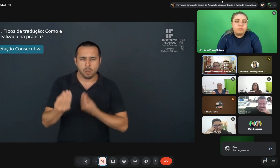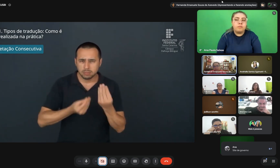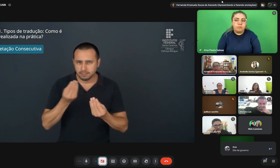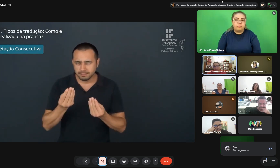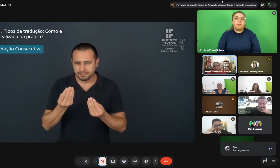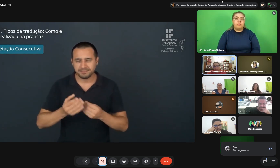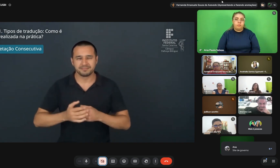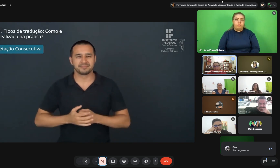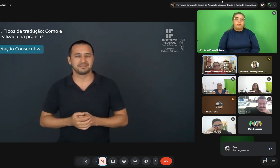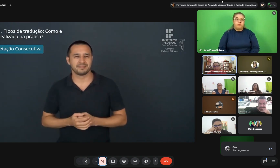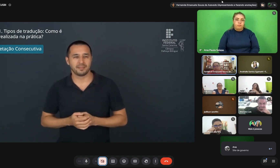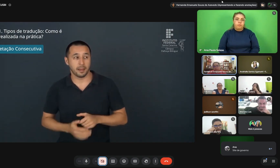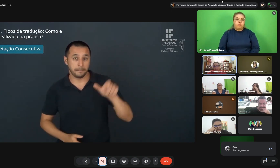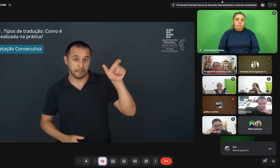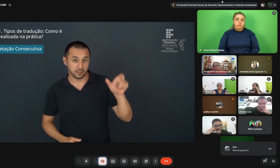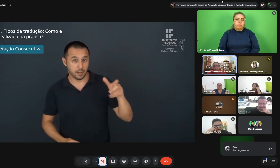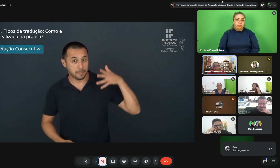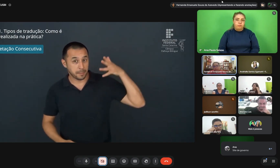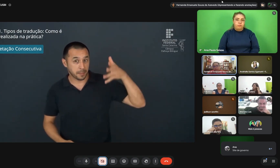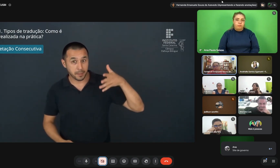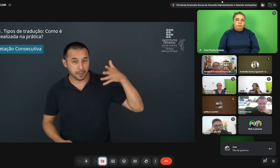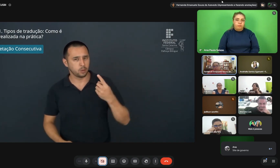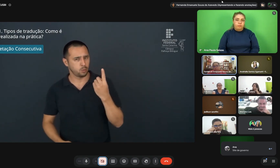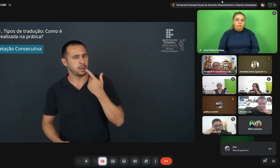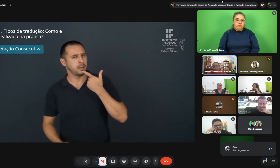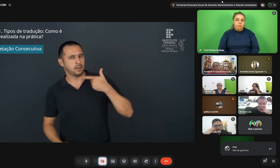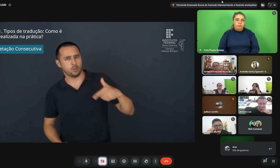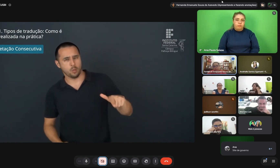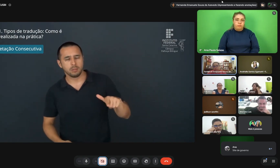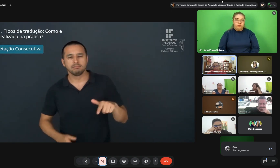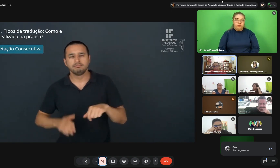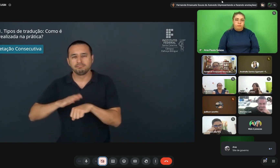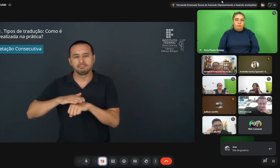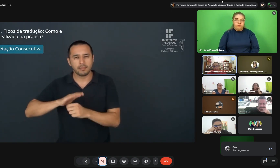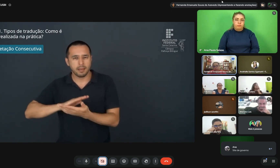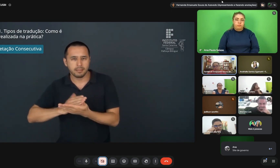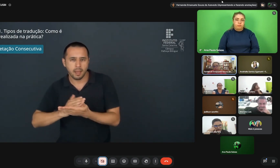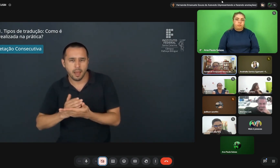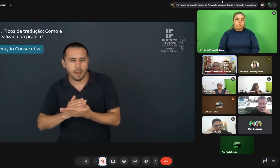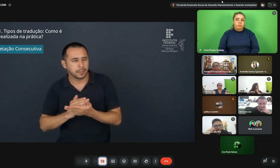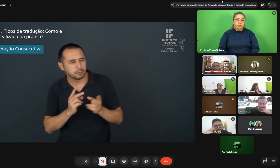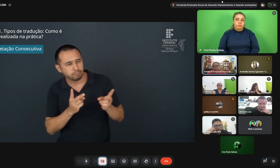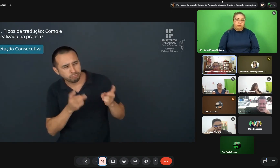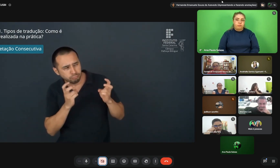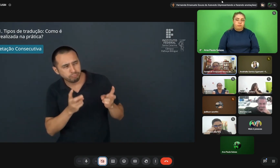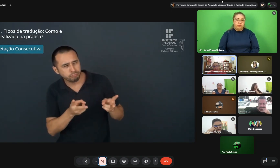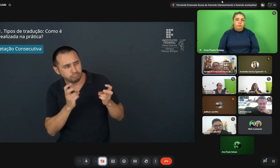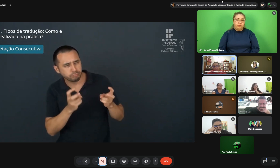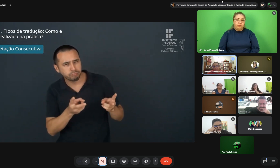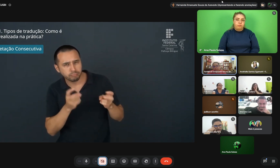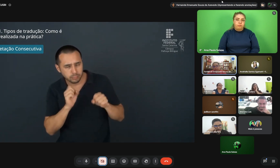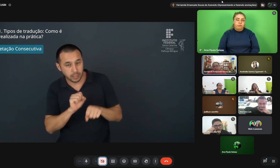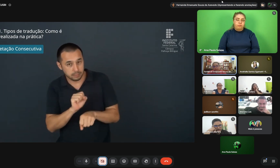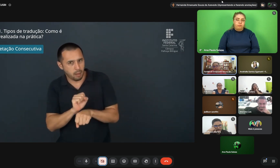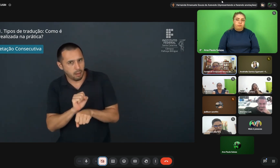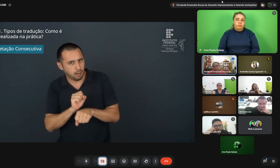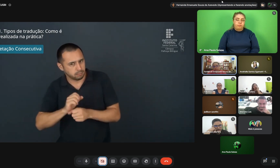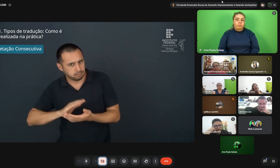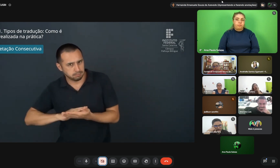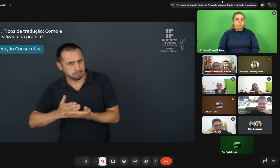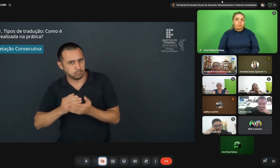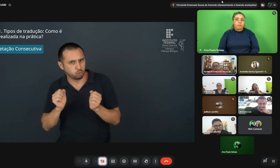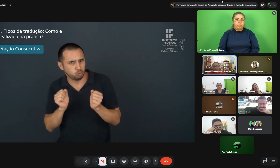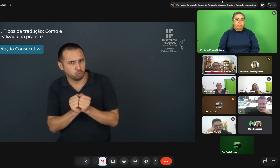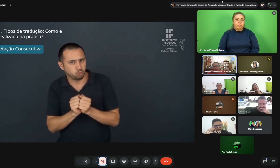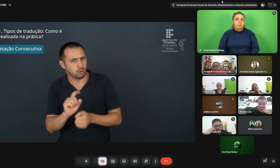A interpretação consecutiva, ela acontece como? Então, a pessoa palestrando em uma língua, e o intérprete pega aquele